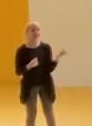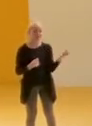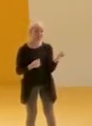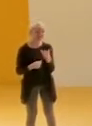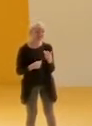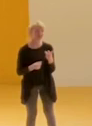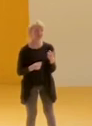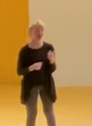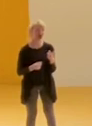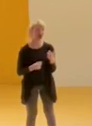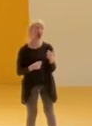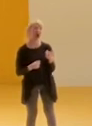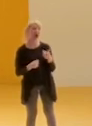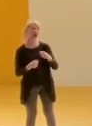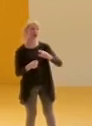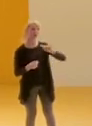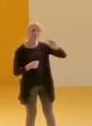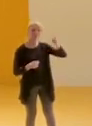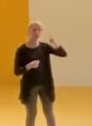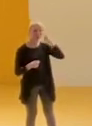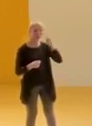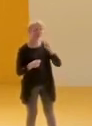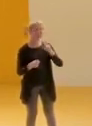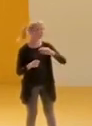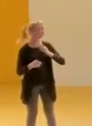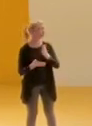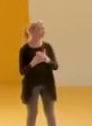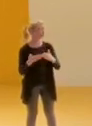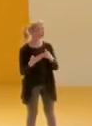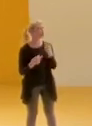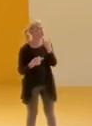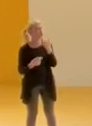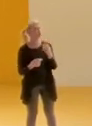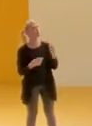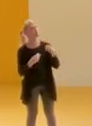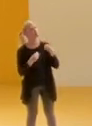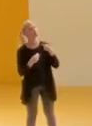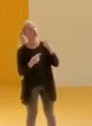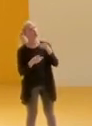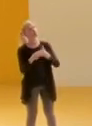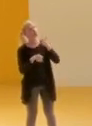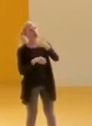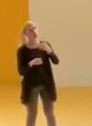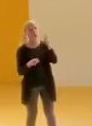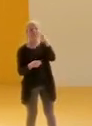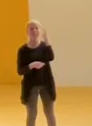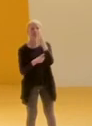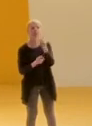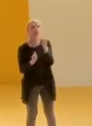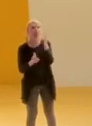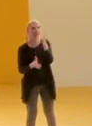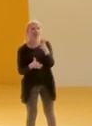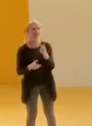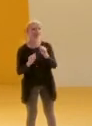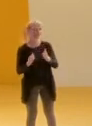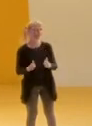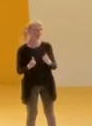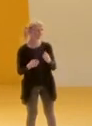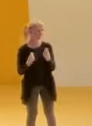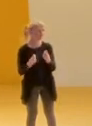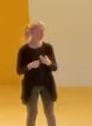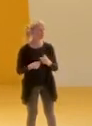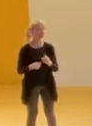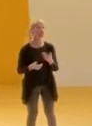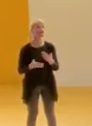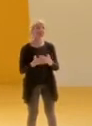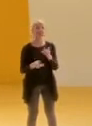Są absolutnie kluczowe do spełnienia i coś nam to mówi o tym co w przyszłości pieniądze może się stać to też nam dobrze tłumaczy dlaczego niektóre rzeczy były